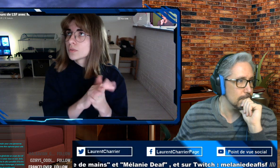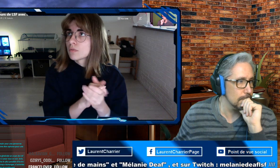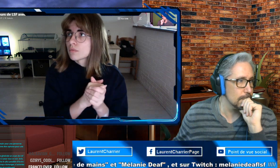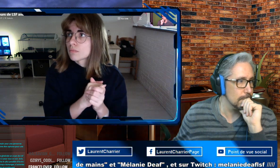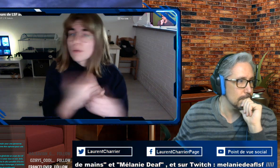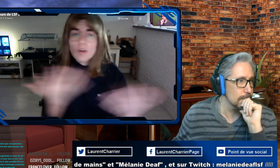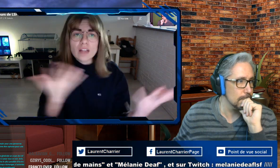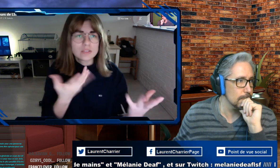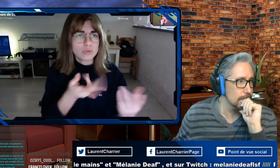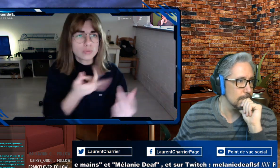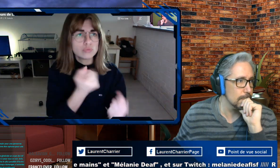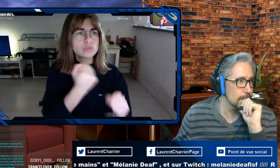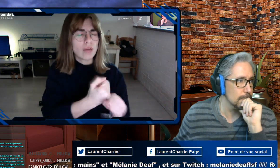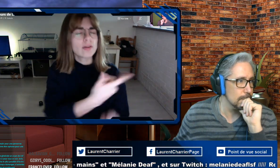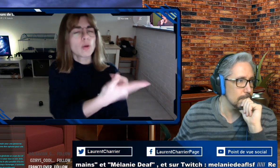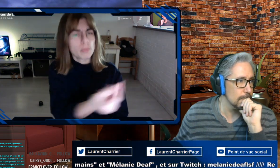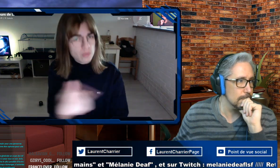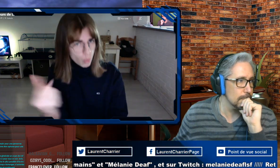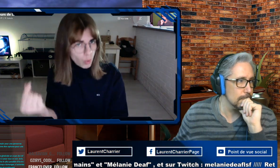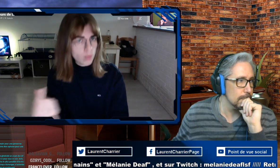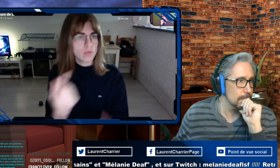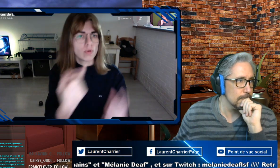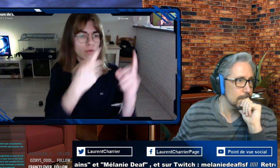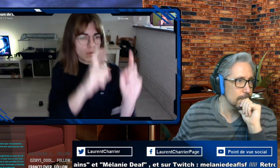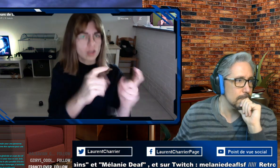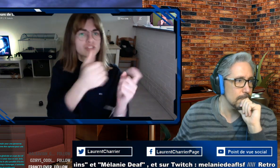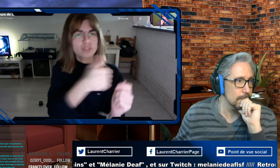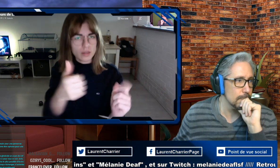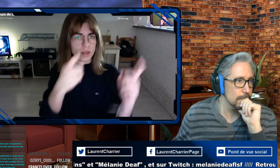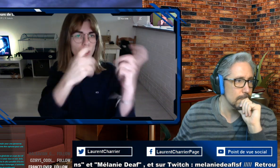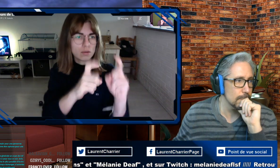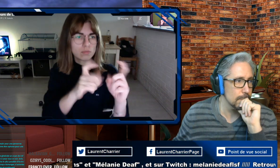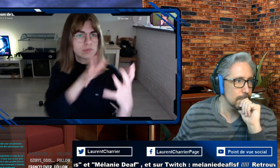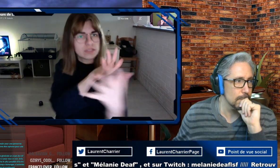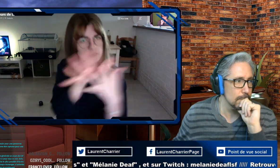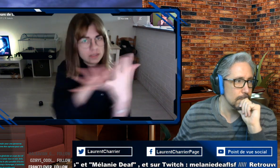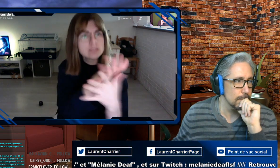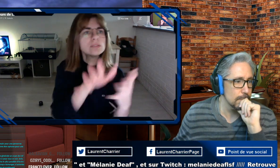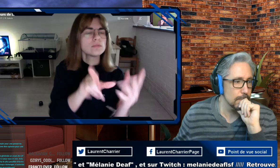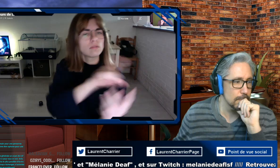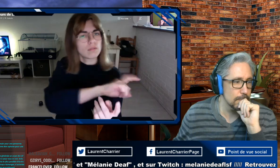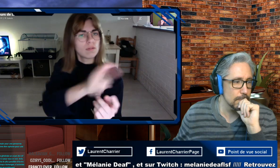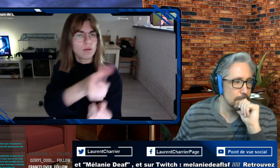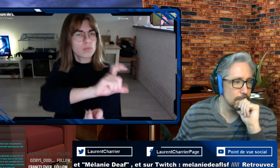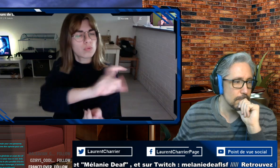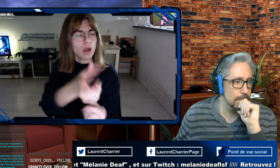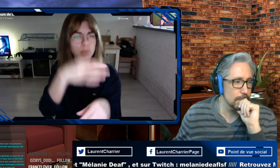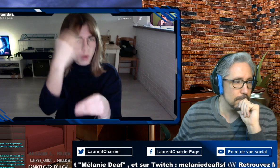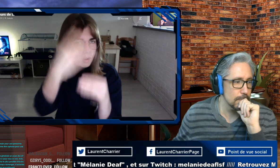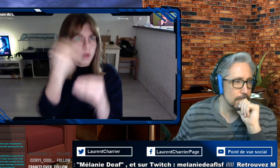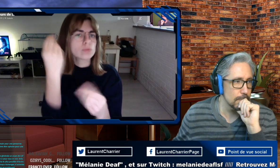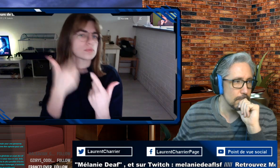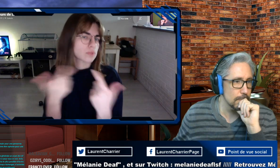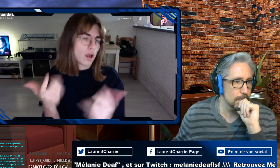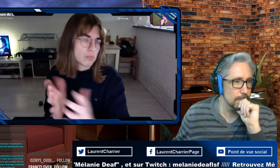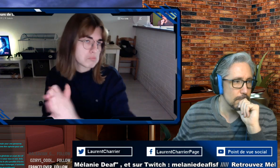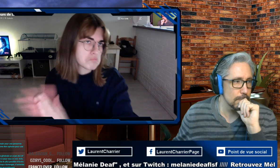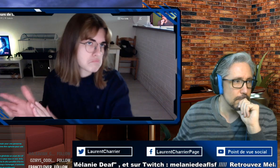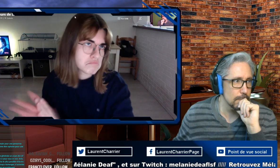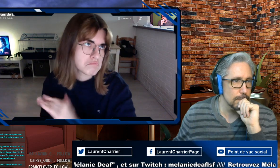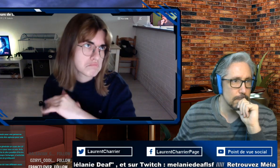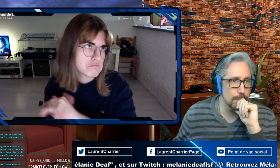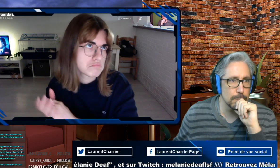comment dire, bah voilà, c'est surtout le travail en binôme, chacun signe, apprend, etc.